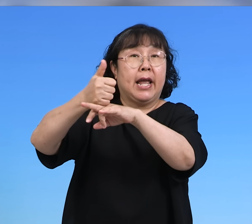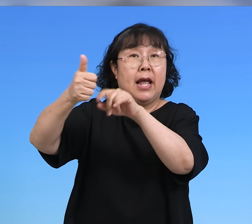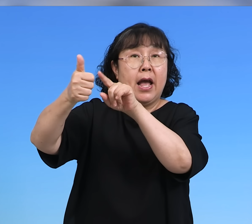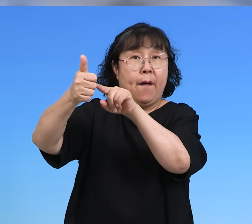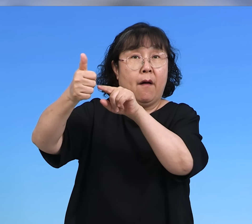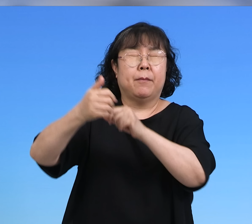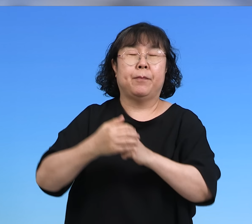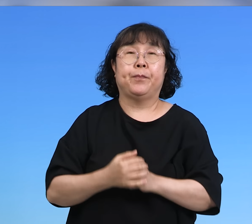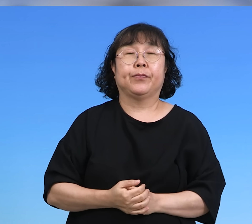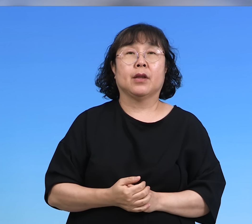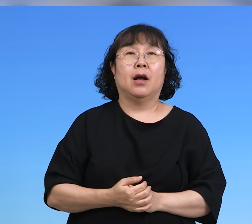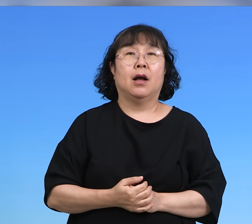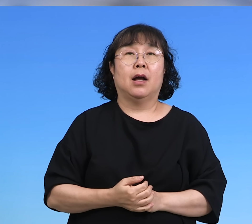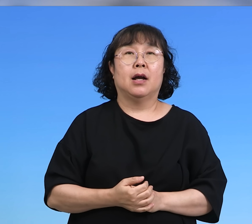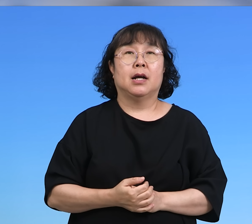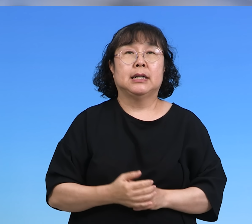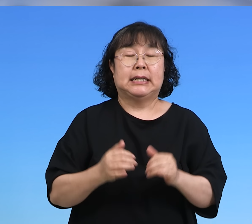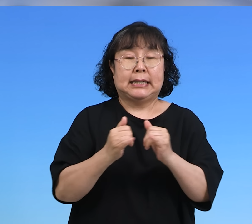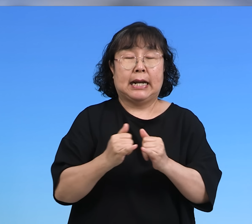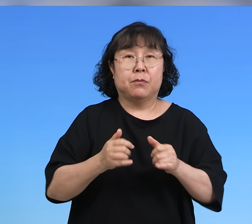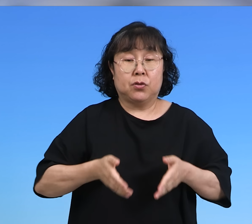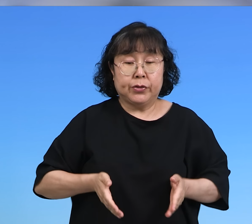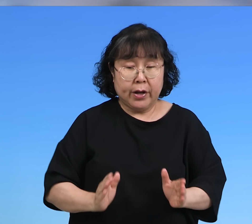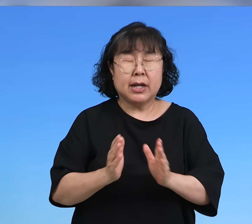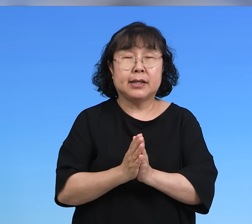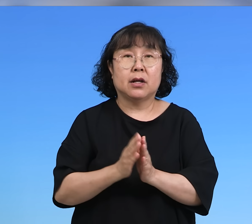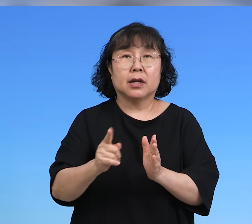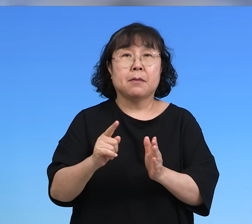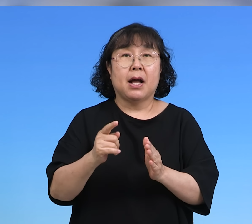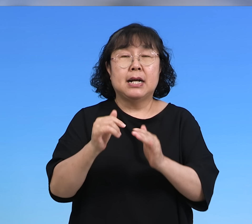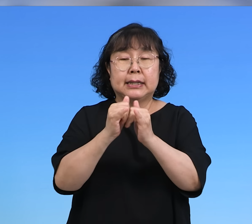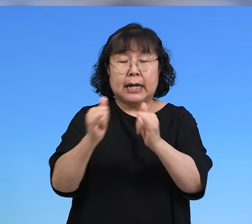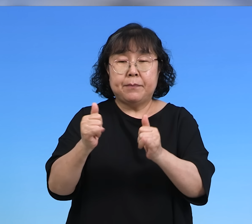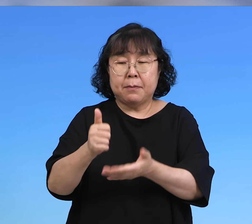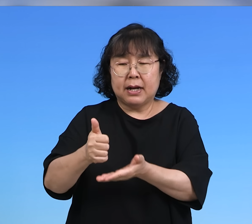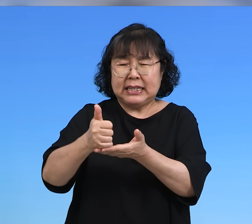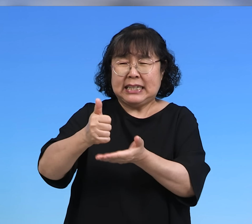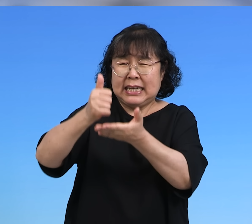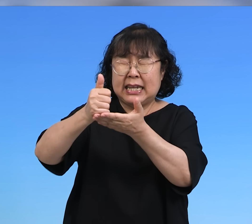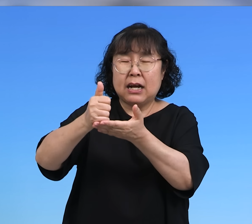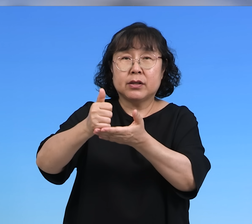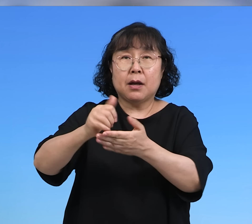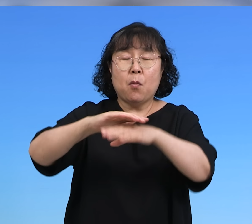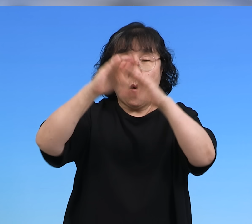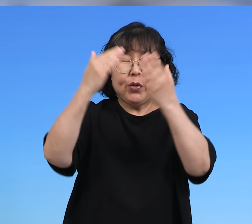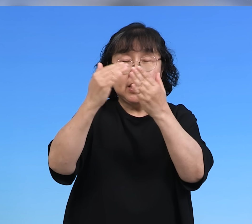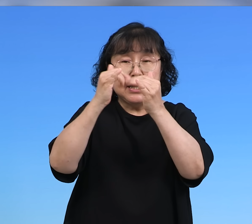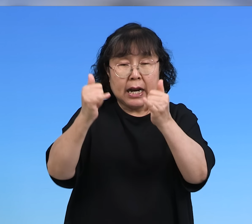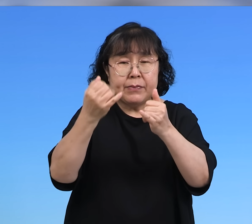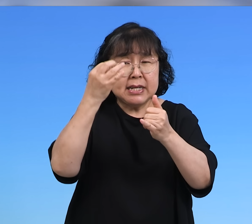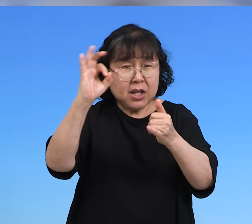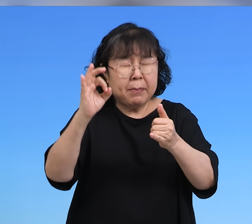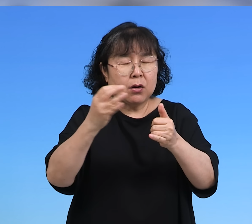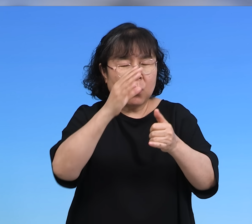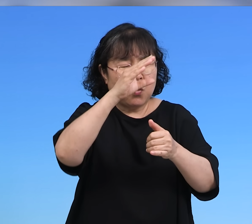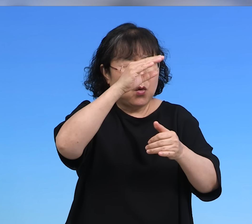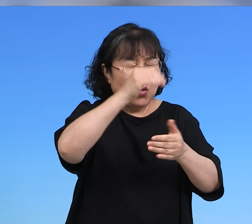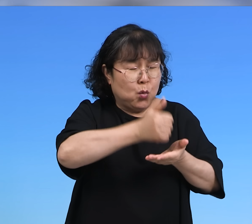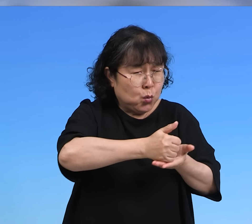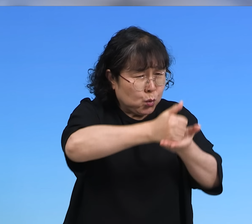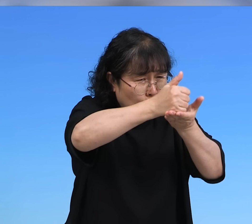우시야예요. 이게 뭐 한번 사람으로 태어나가지고 이렇게 그냥 승승장구하고 모든 사람들에게